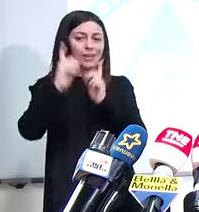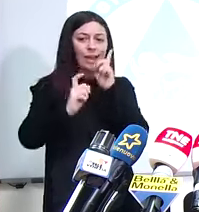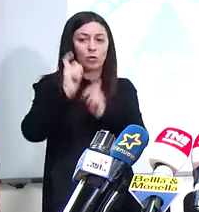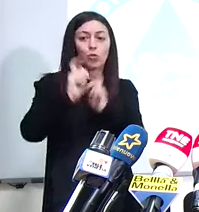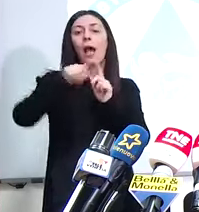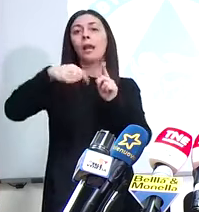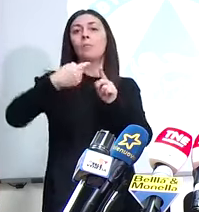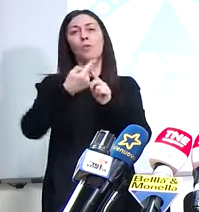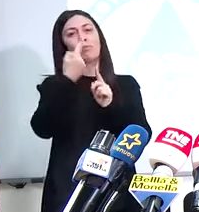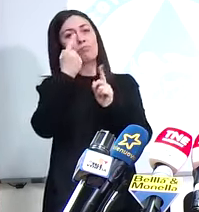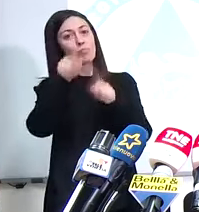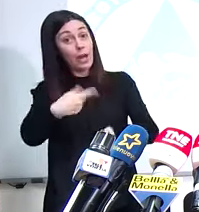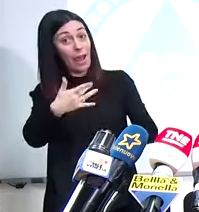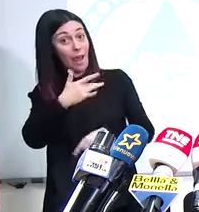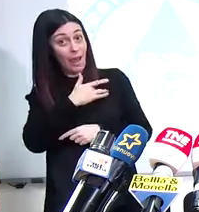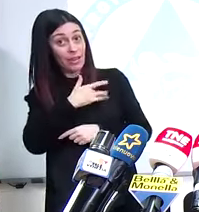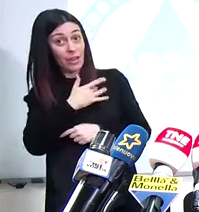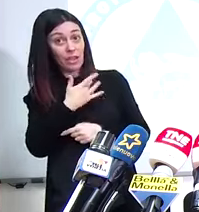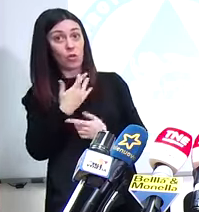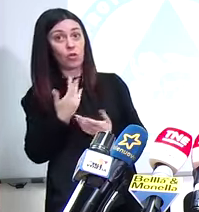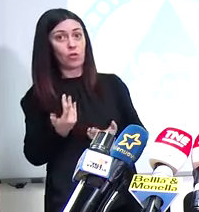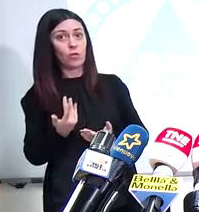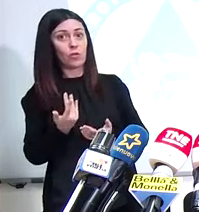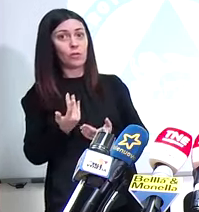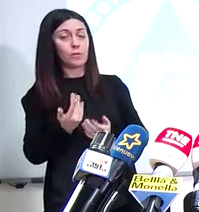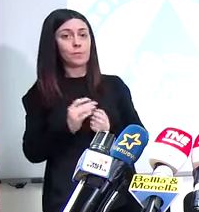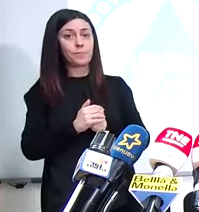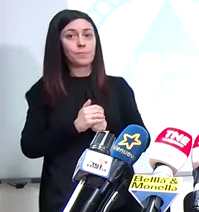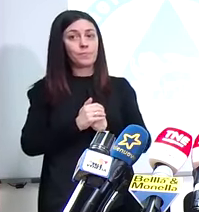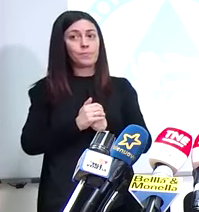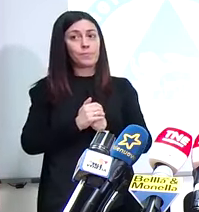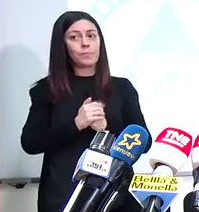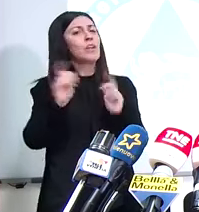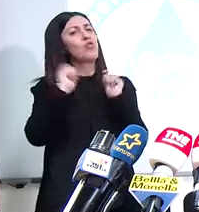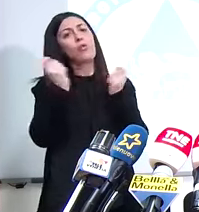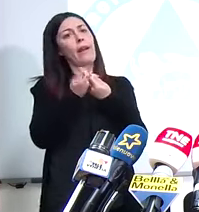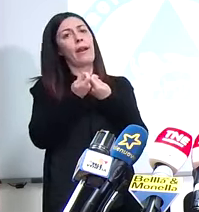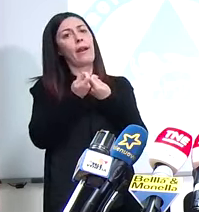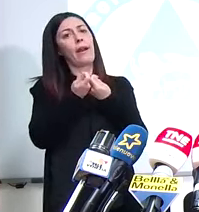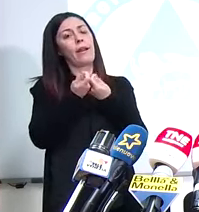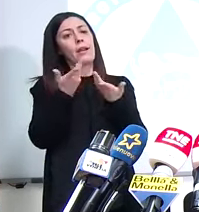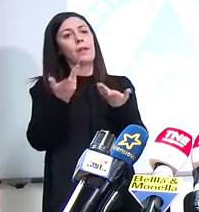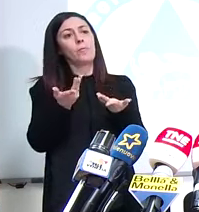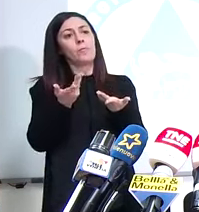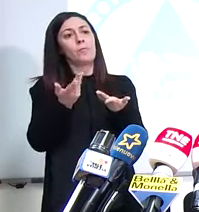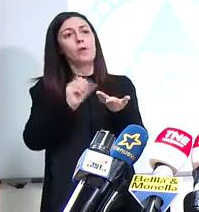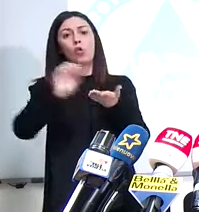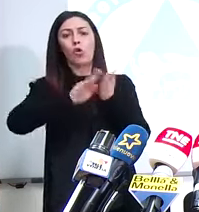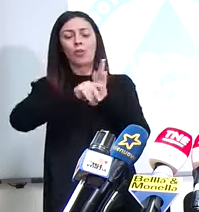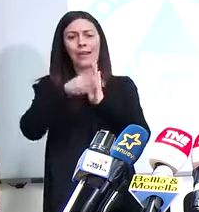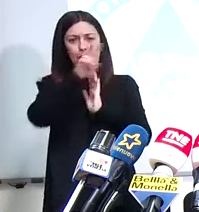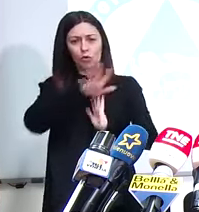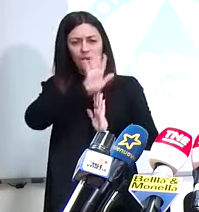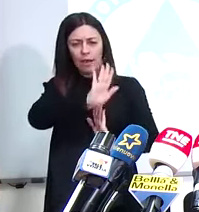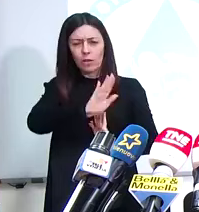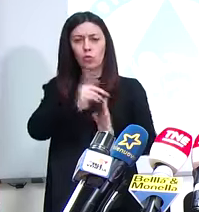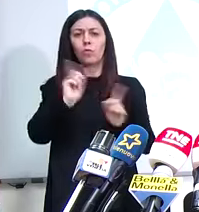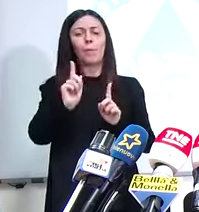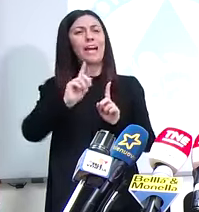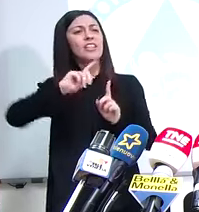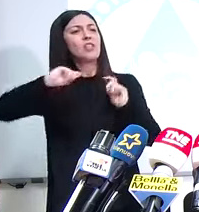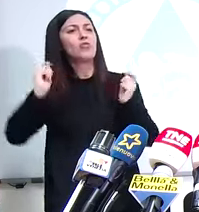parlando nello specifico contratto che può volare la regione veneto va in genere in tutti i paesi in questi business